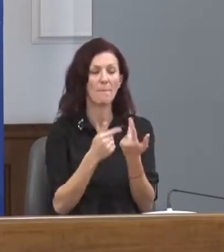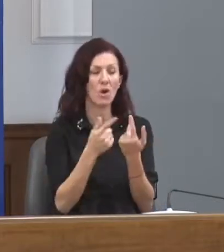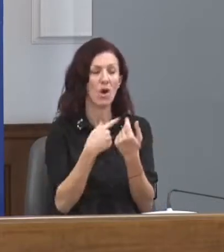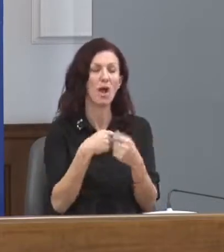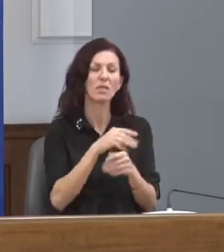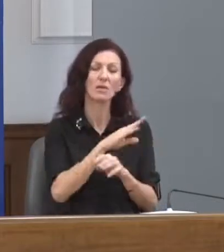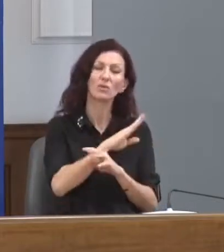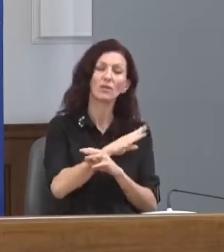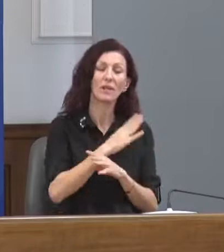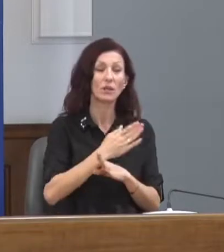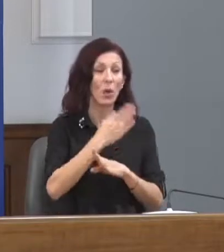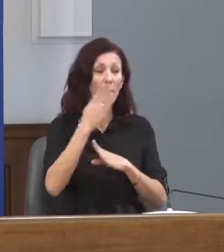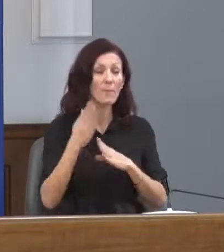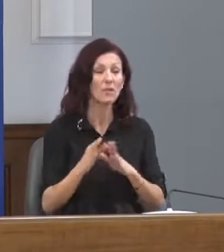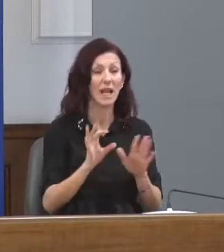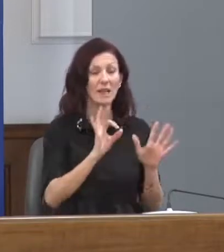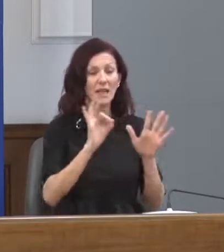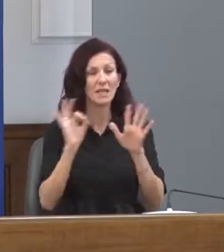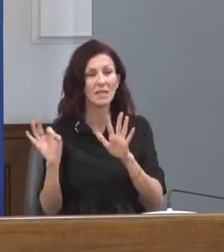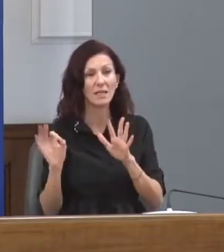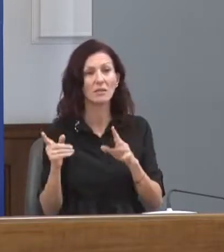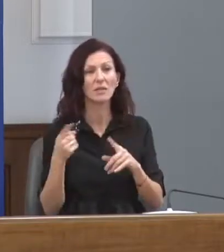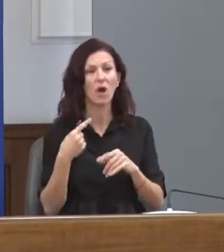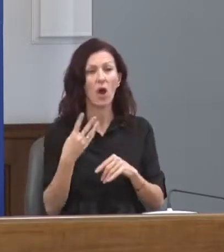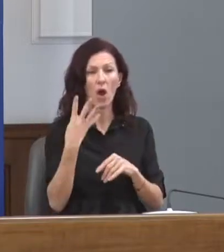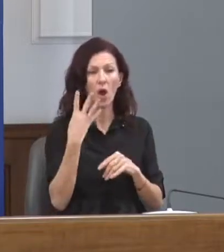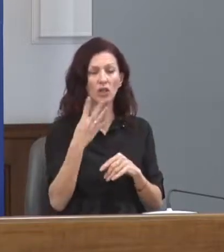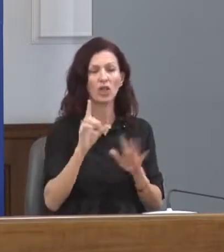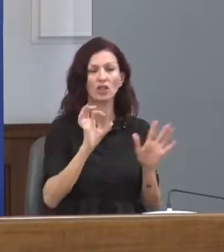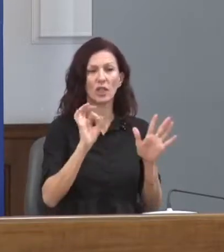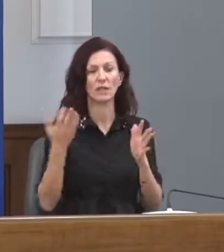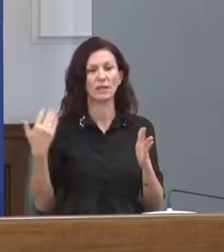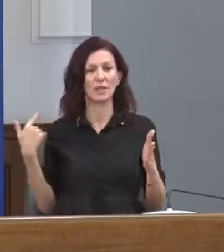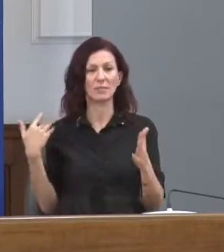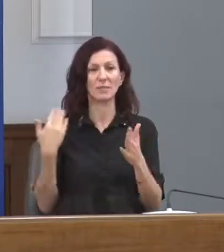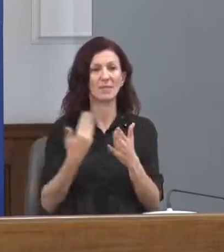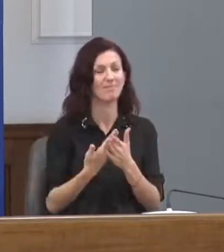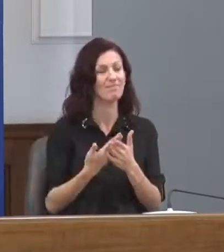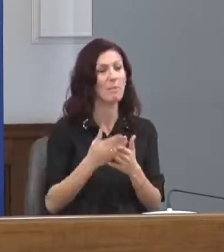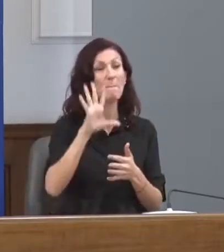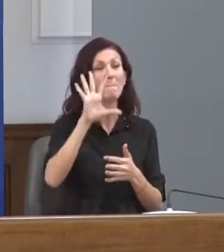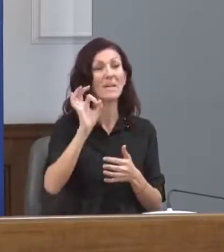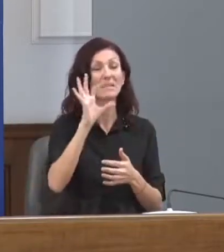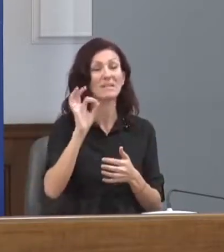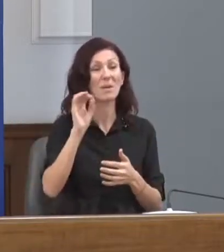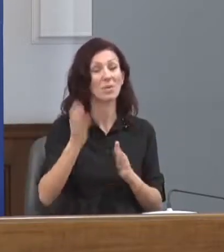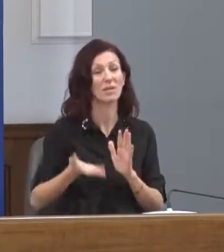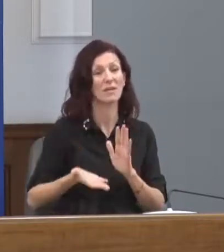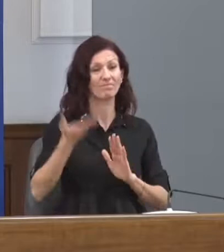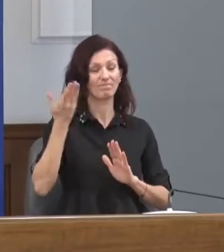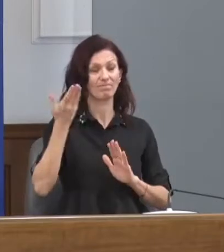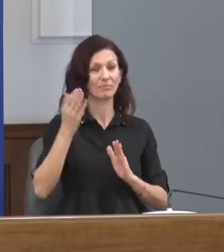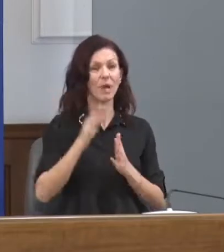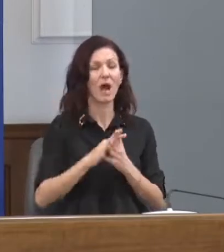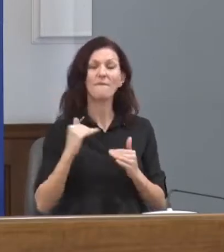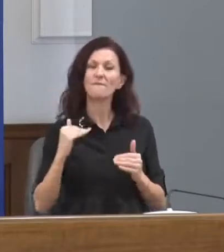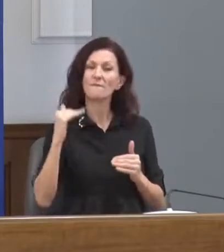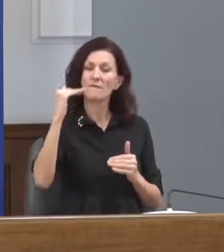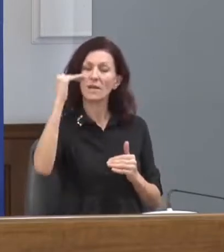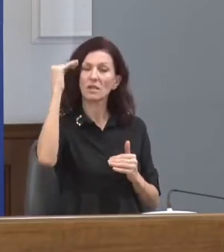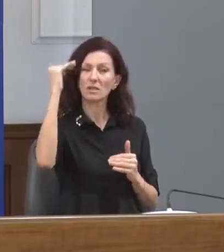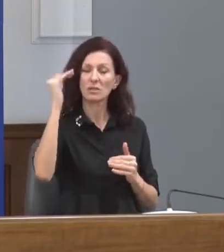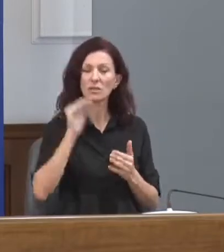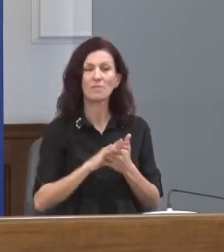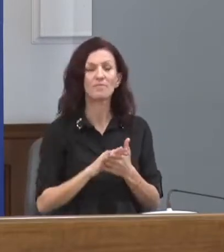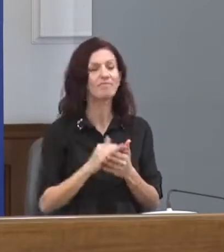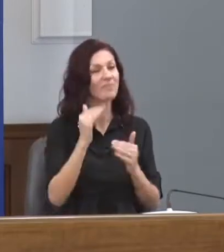като само за последната седмица е отчетен седмичен ръст от 50%. Във възрастово отношение и разпределение